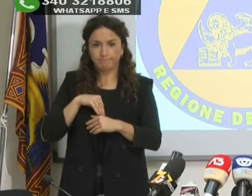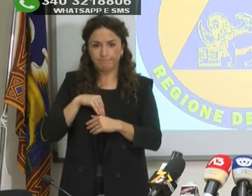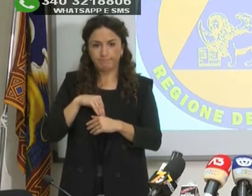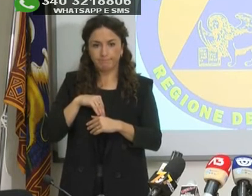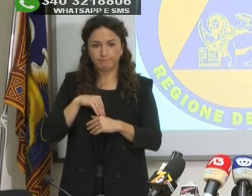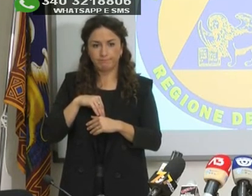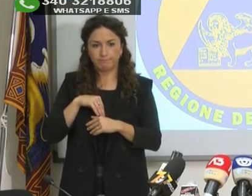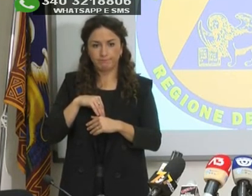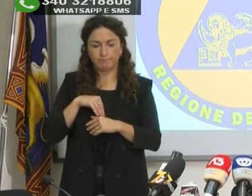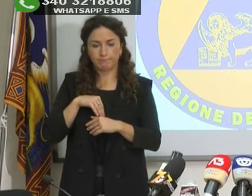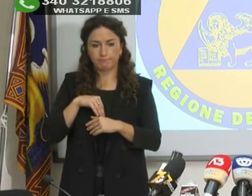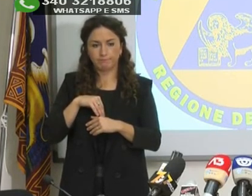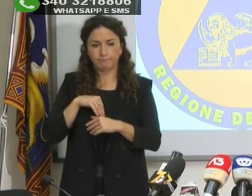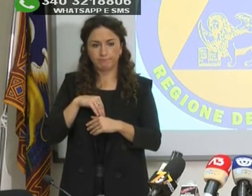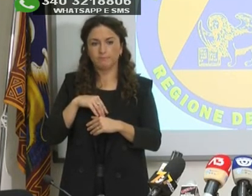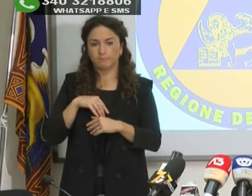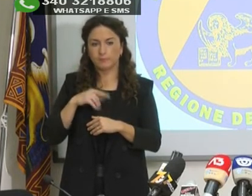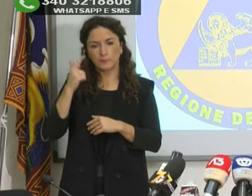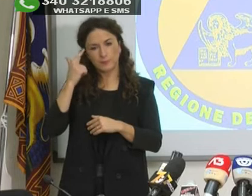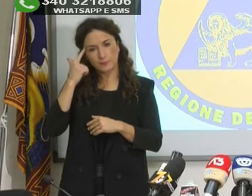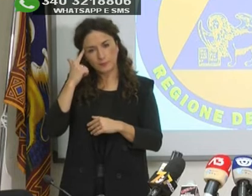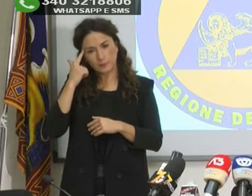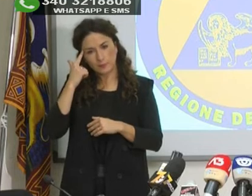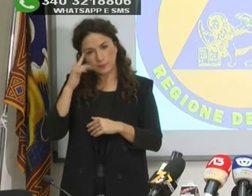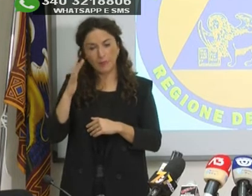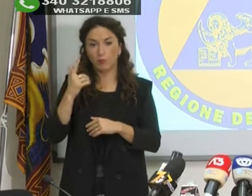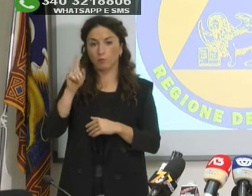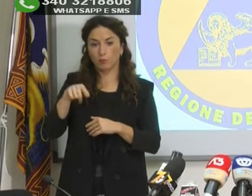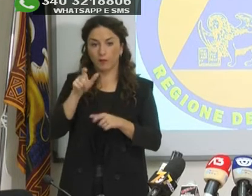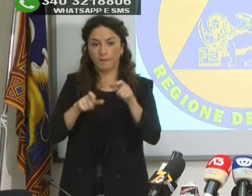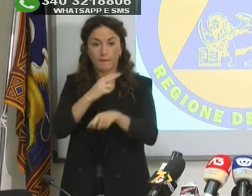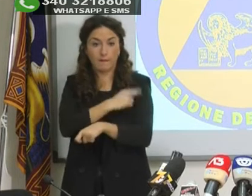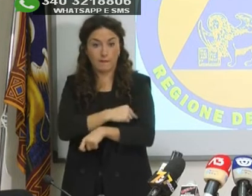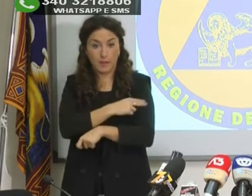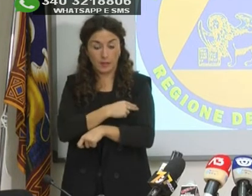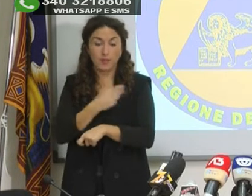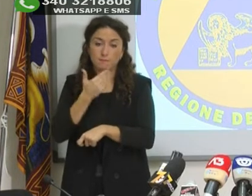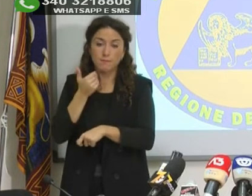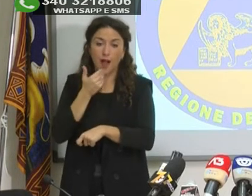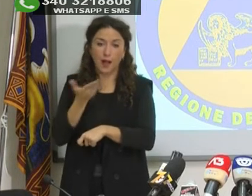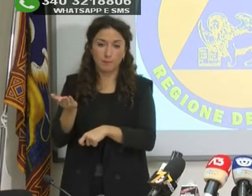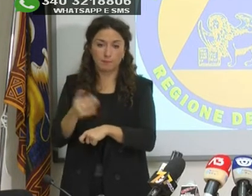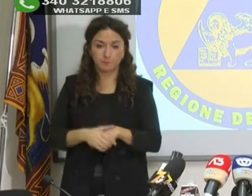po' consapevoli della necessità che anche per quanto riguarda gli infermieri c'è una forte carenza.